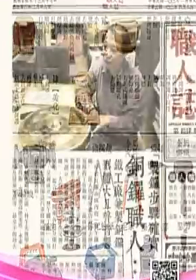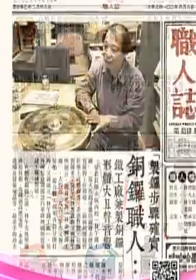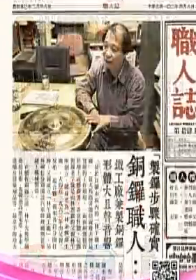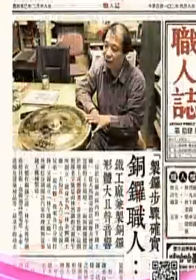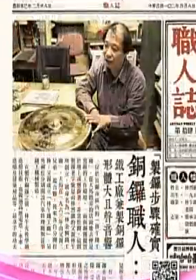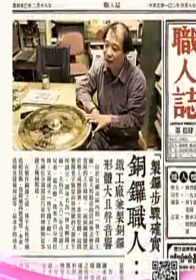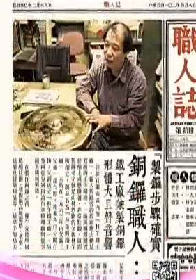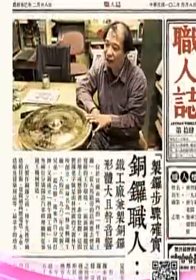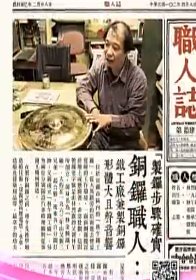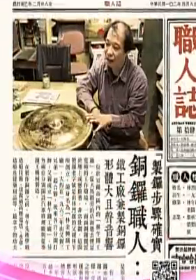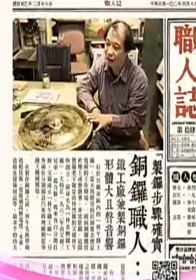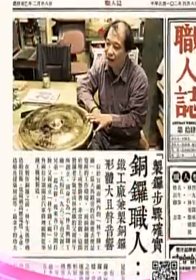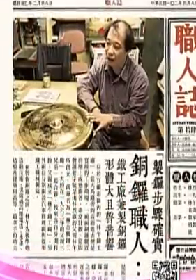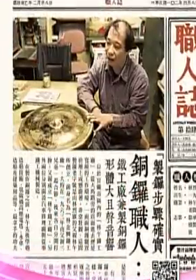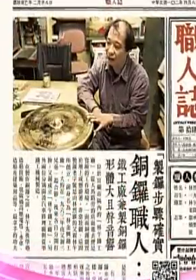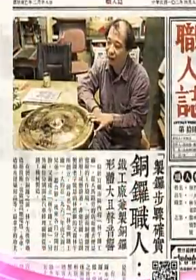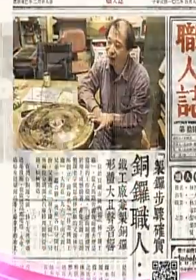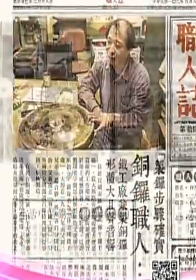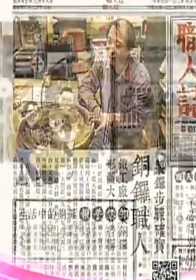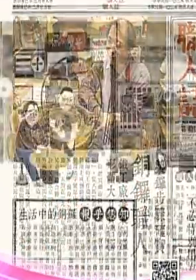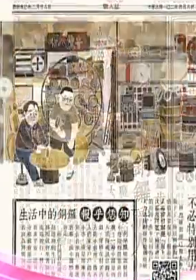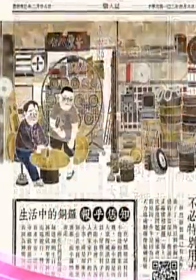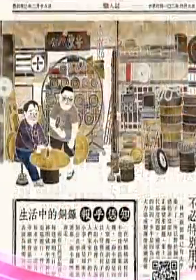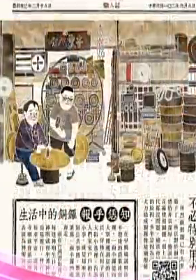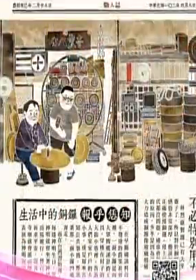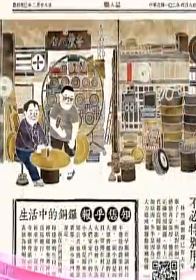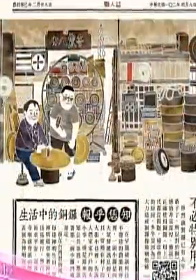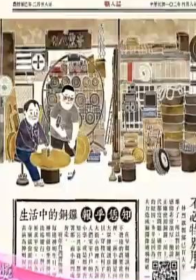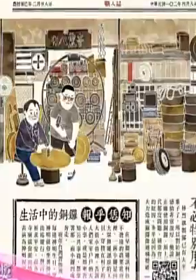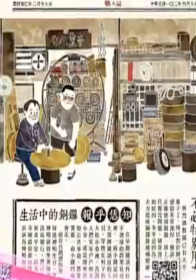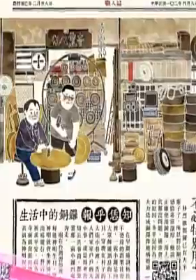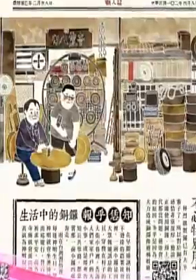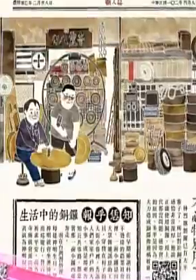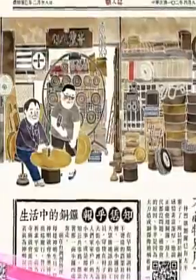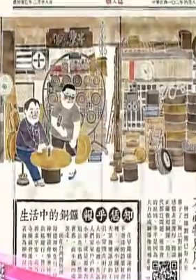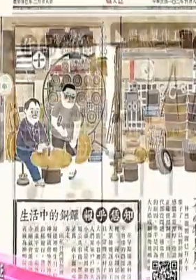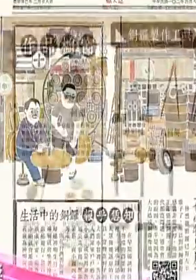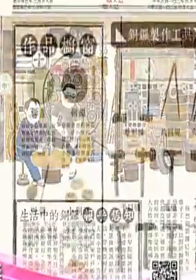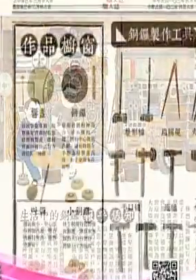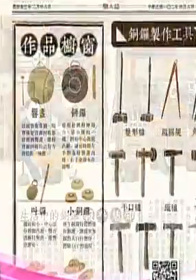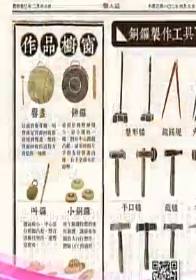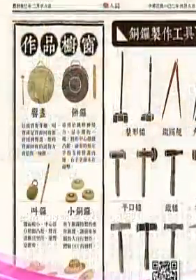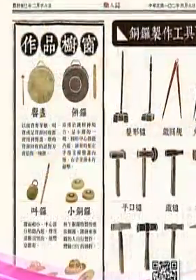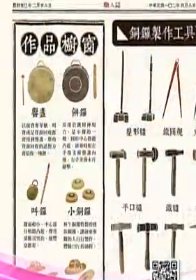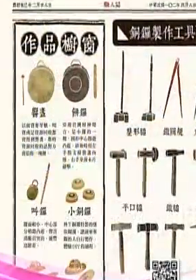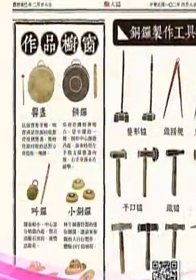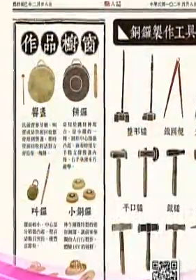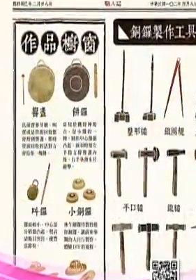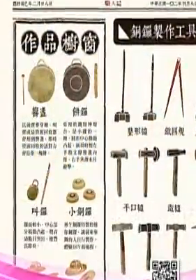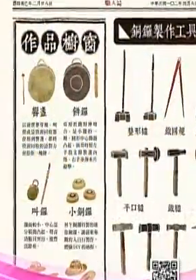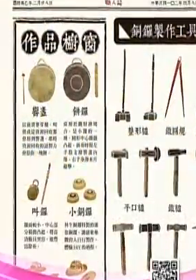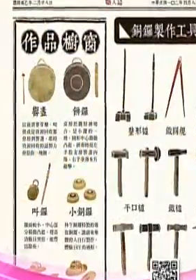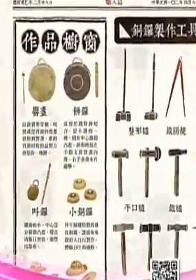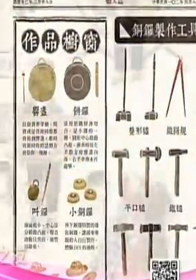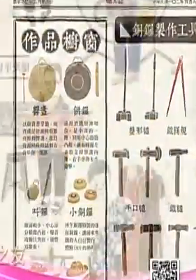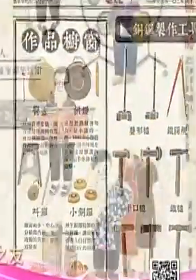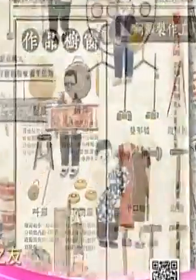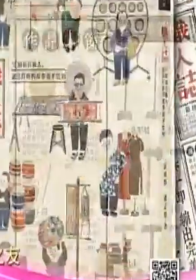人看到台湾的传统文化内涵，也让年长的一辈再次感受手作时代的美好。捐